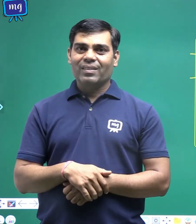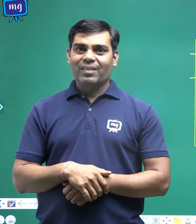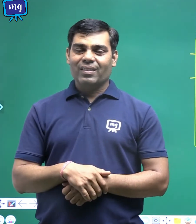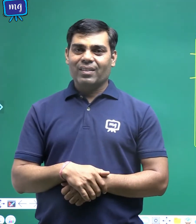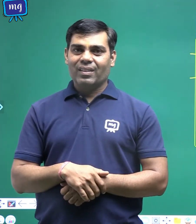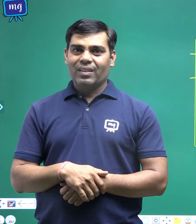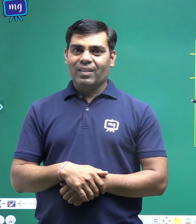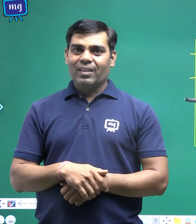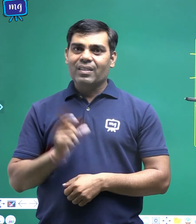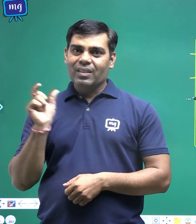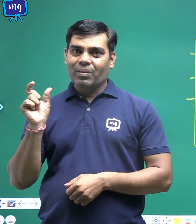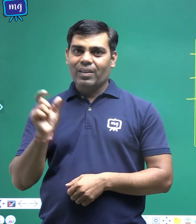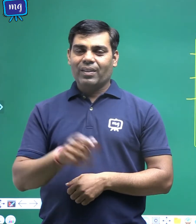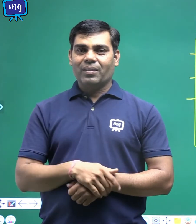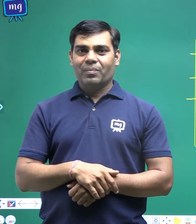शब्द है